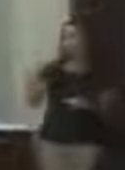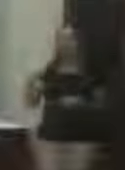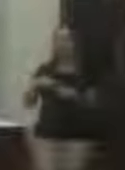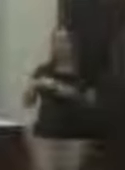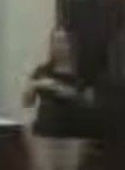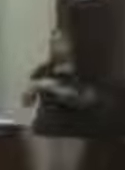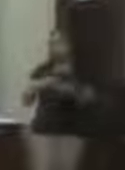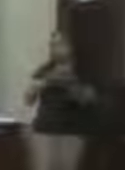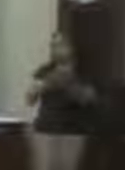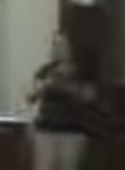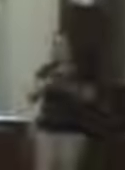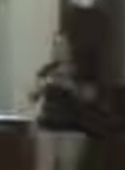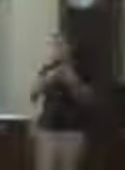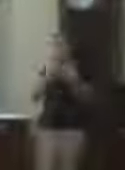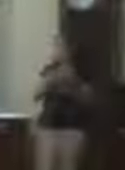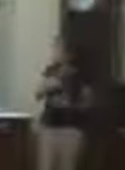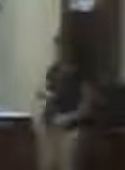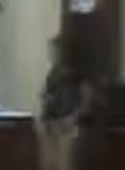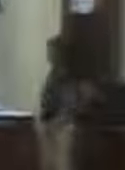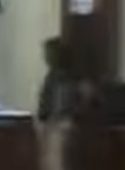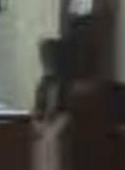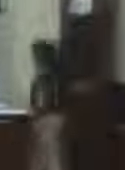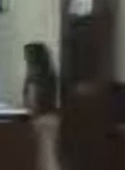dou como encerrada a sessão.